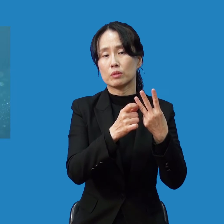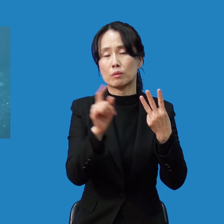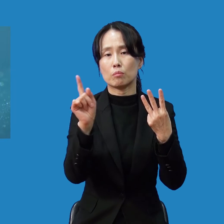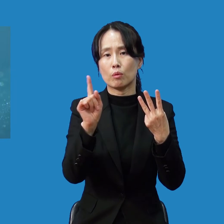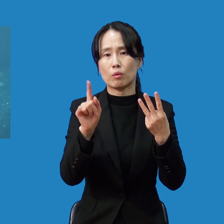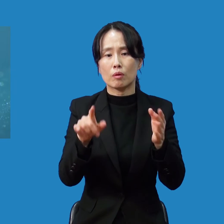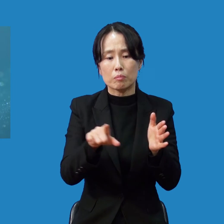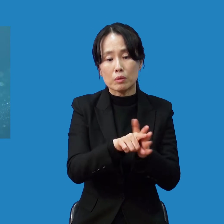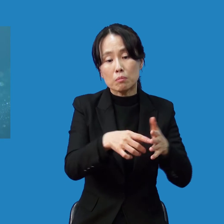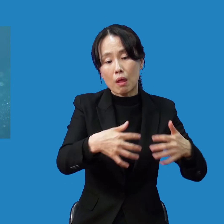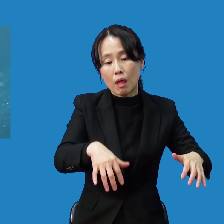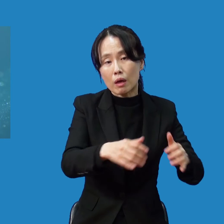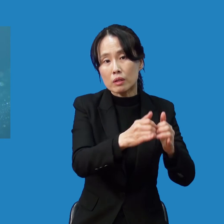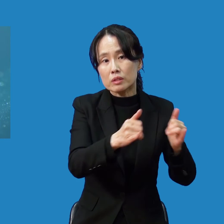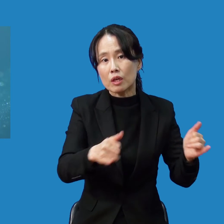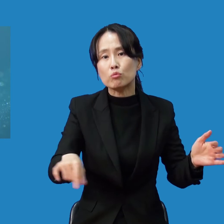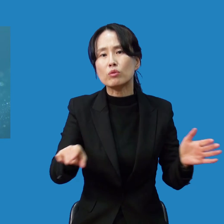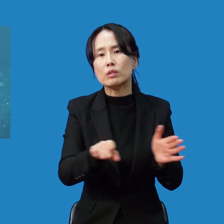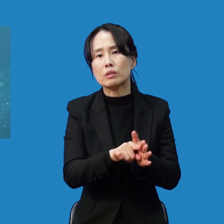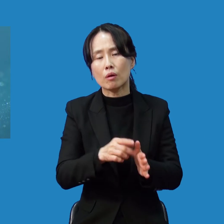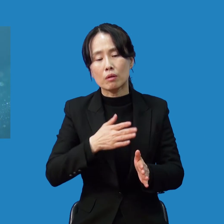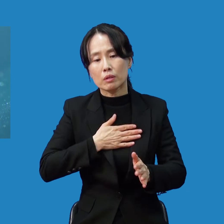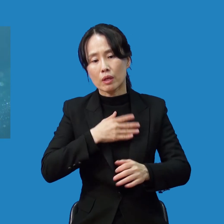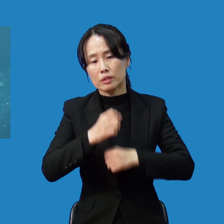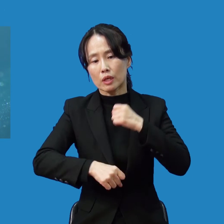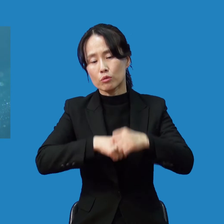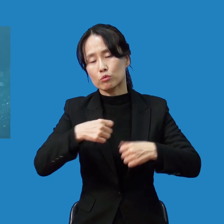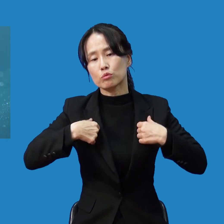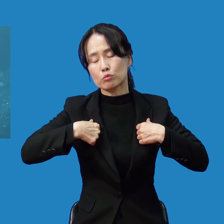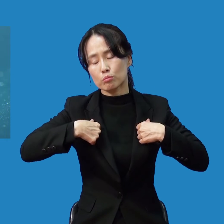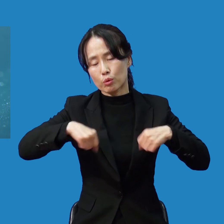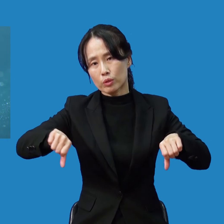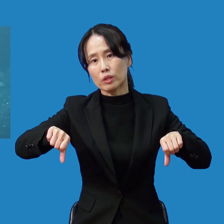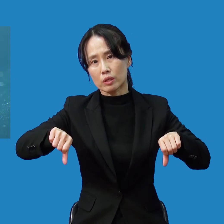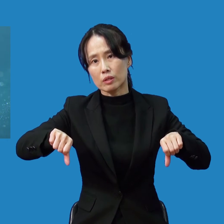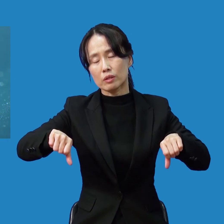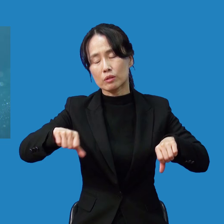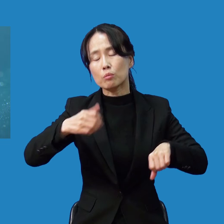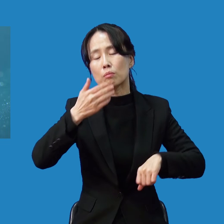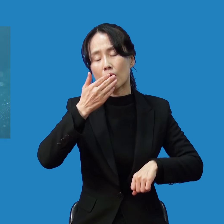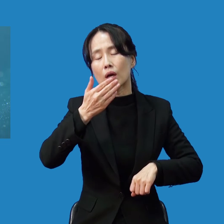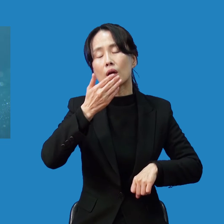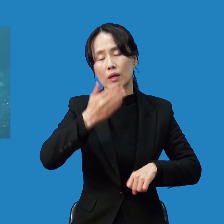믿음이 약한 형제를 위해서 내 자유를 포기할 수도 있어야 합니다.